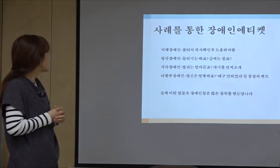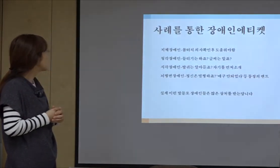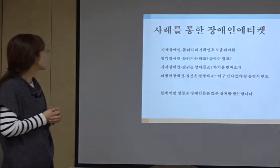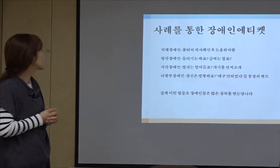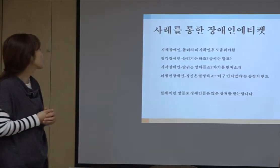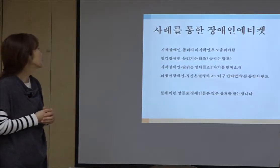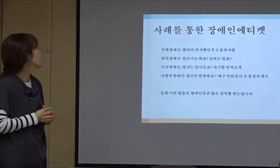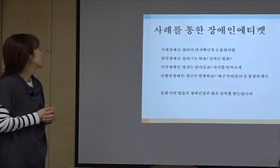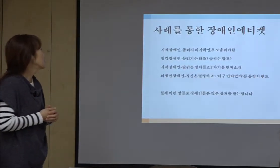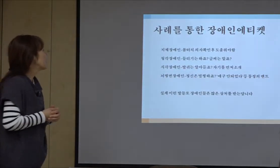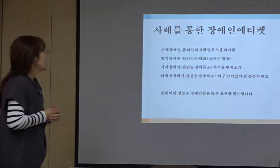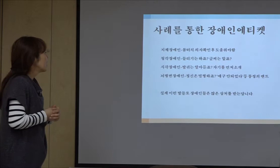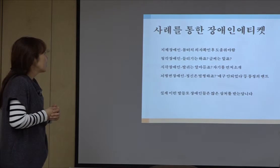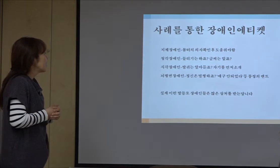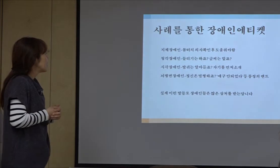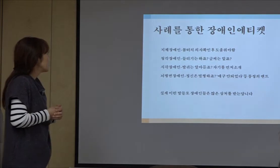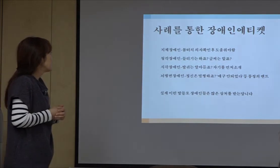그래서 이제